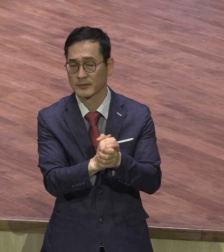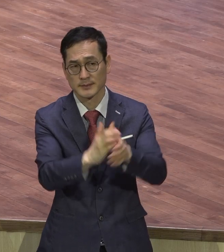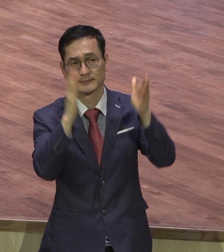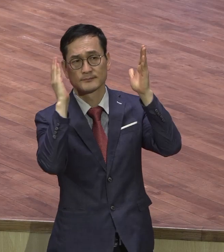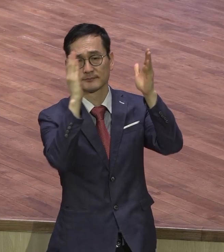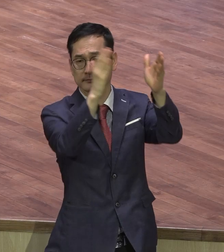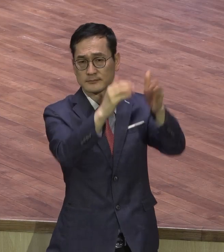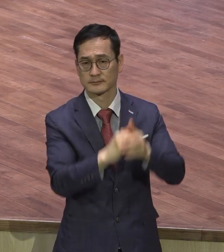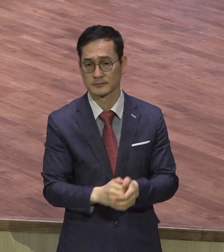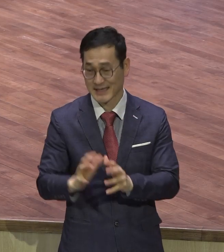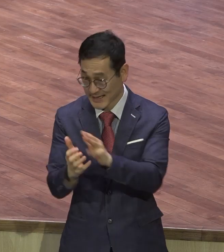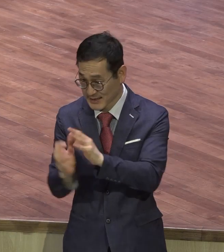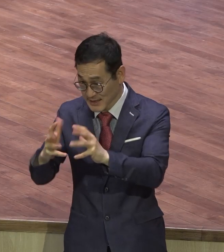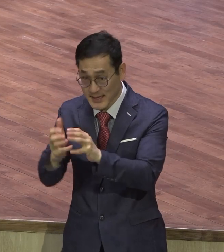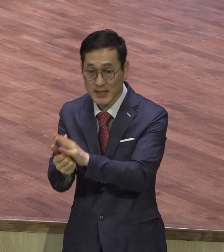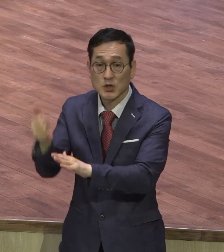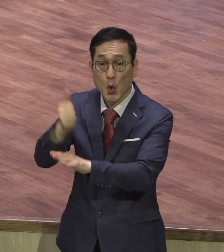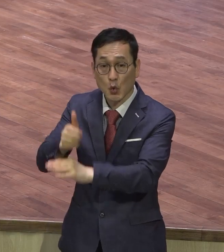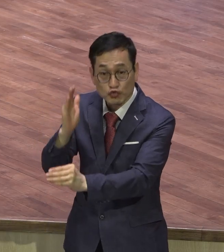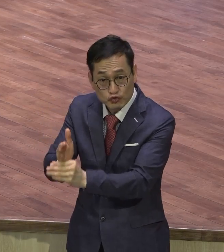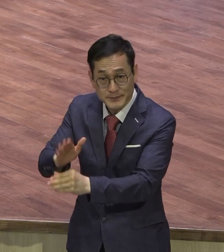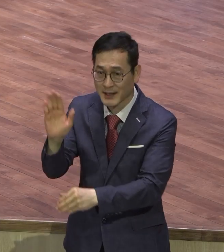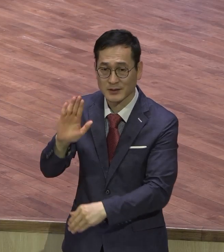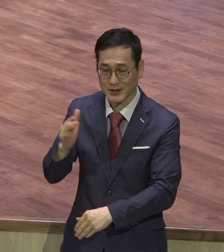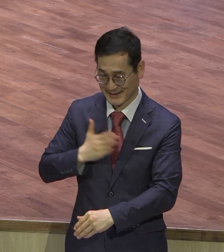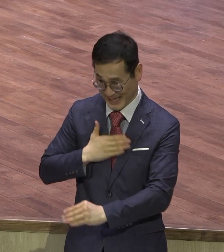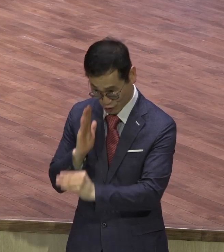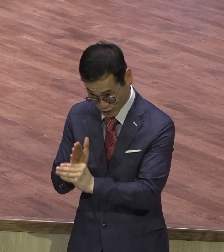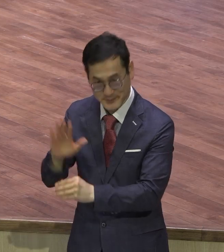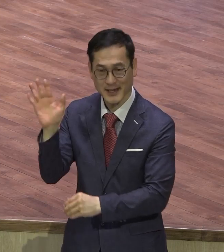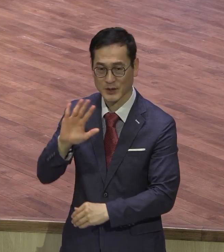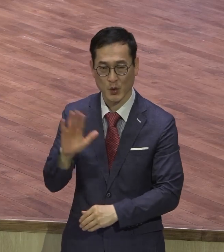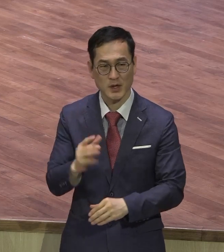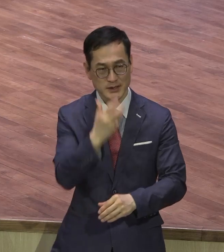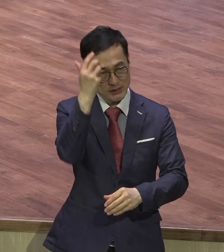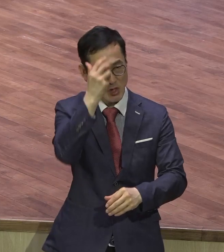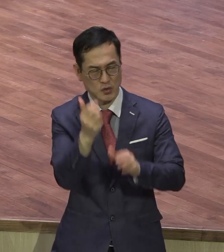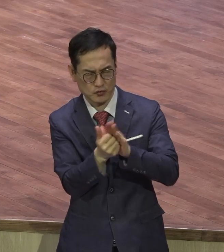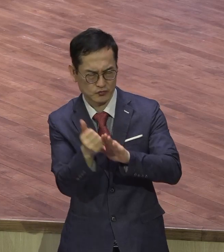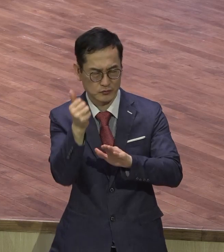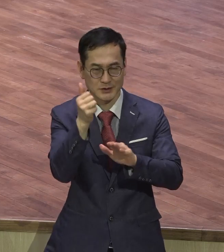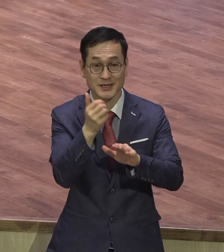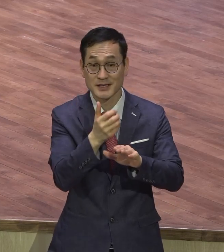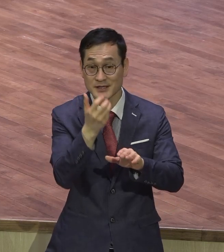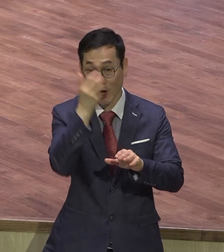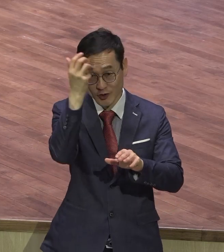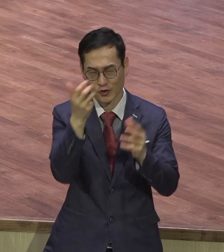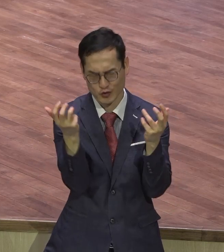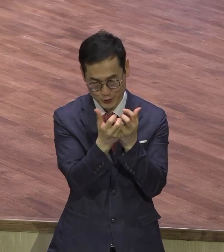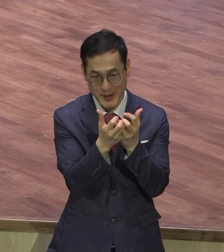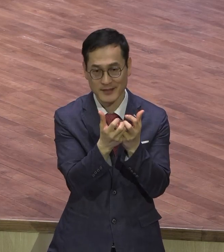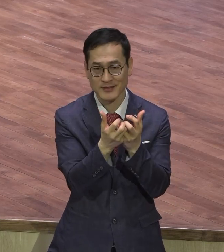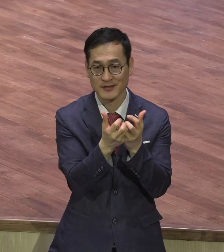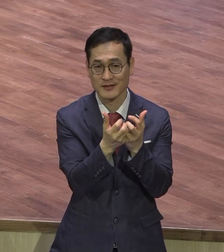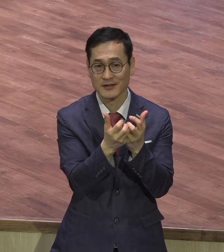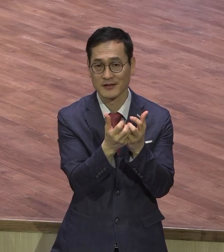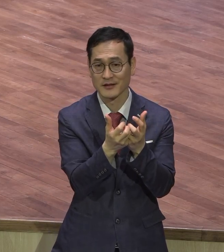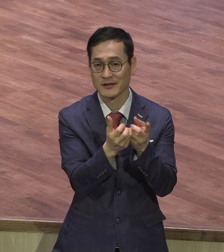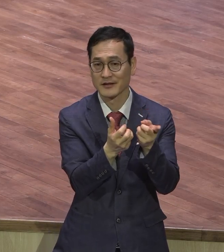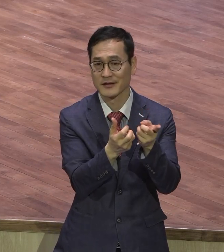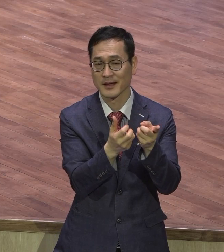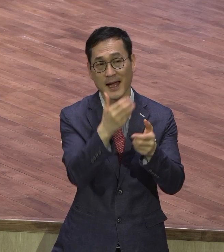이제 세상 성공 중심이 아니에요. 나를 넘어서 성령 충만한 그런 삶을 주셔서 생명 구원의 사명을 감당케